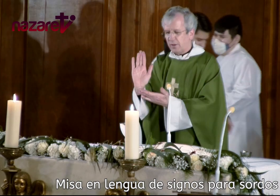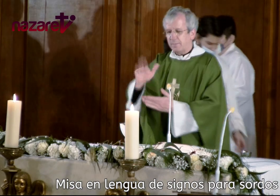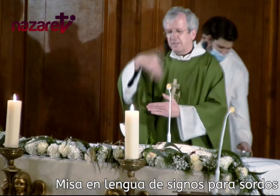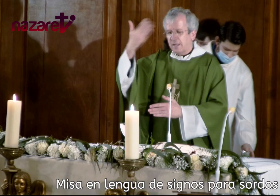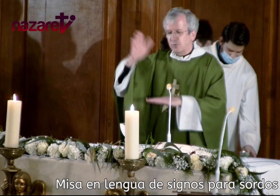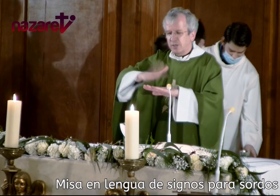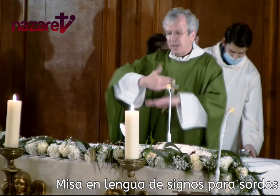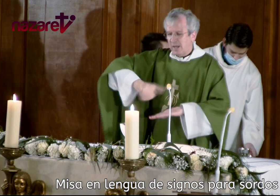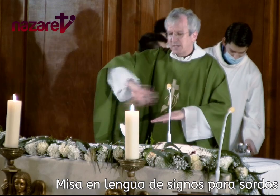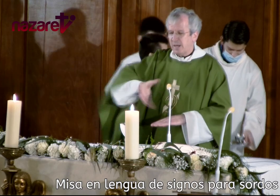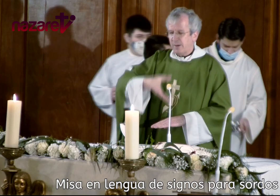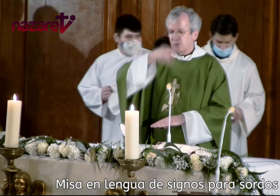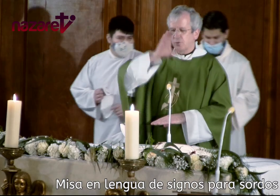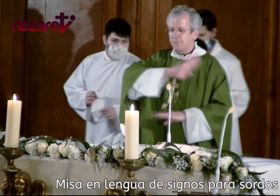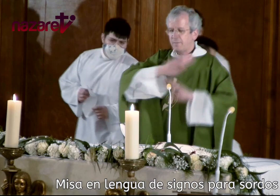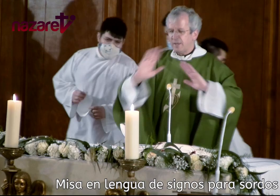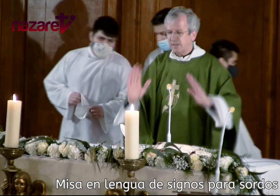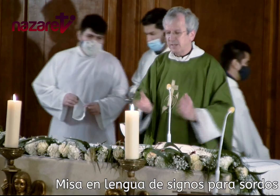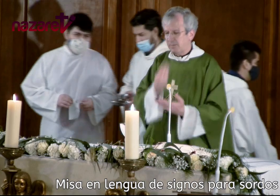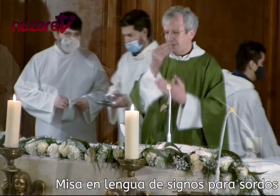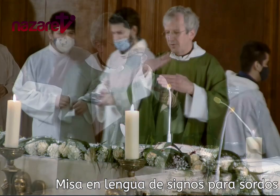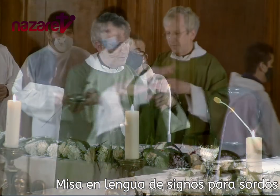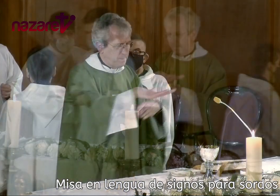arte presentamos el será para nosotros bebida de salvación